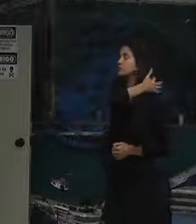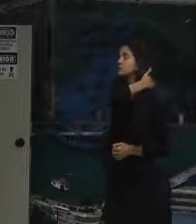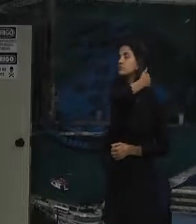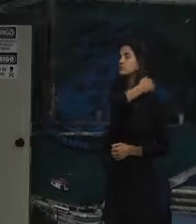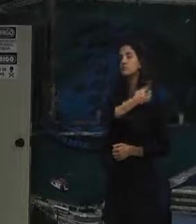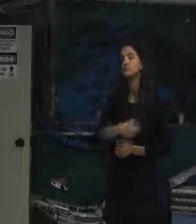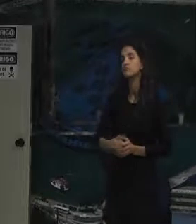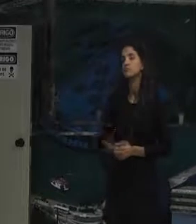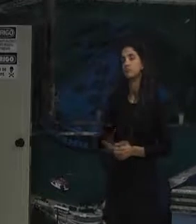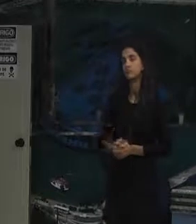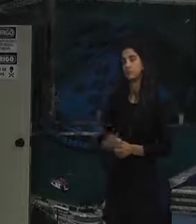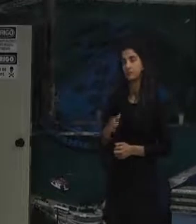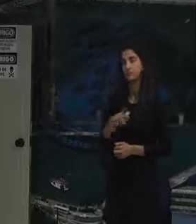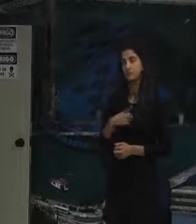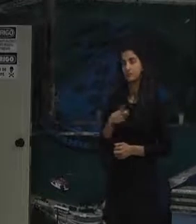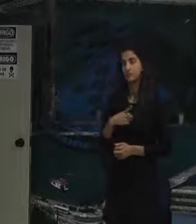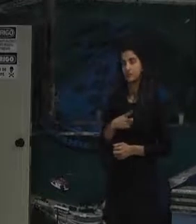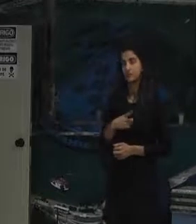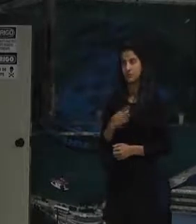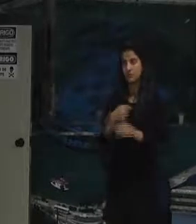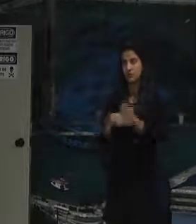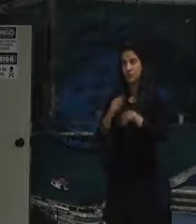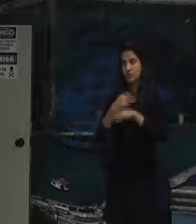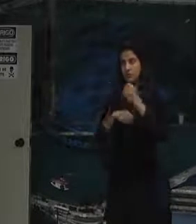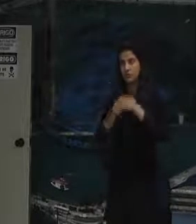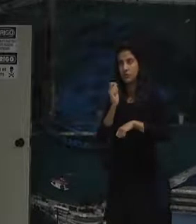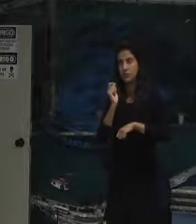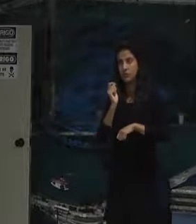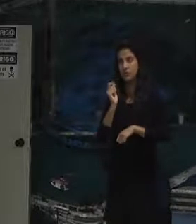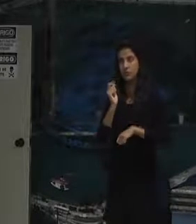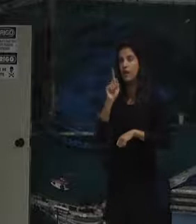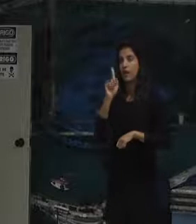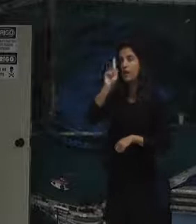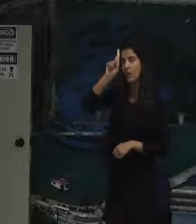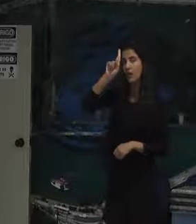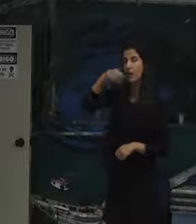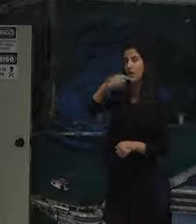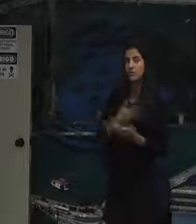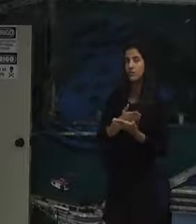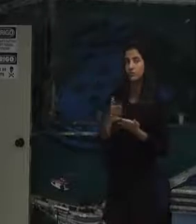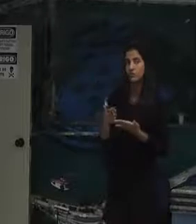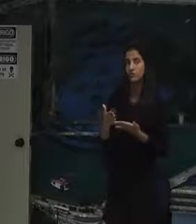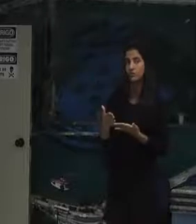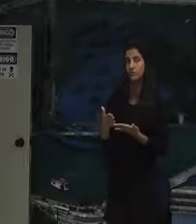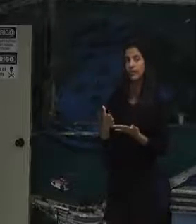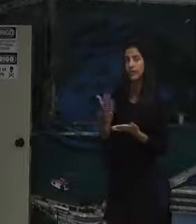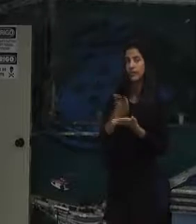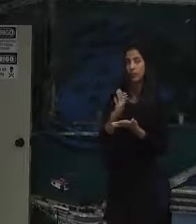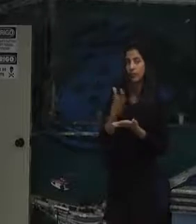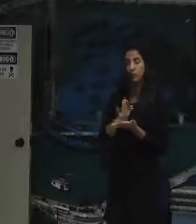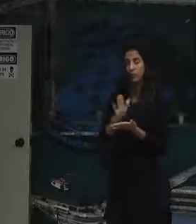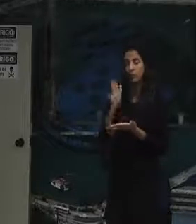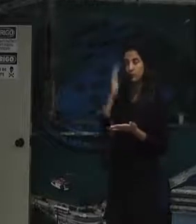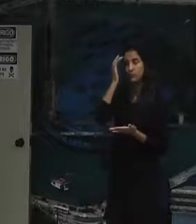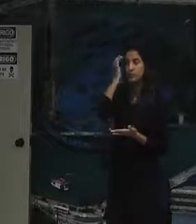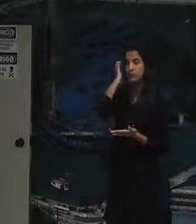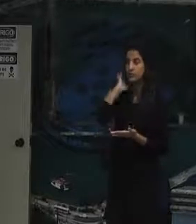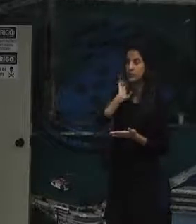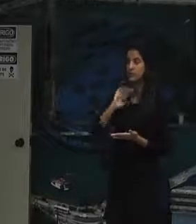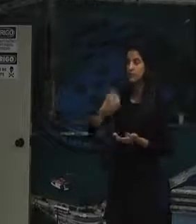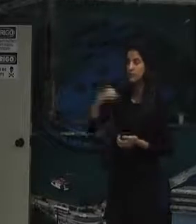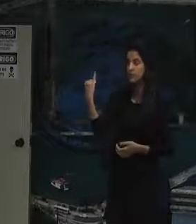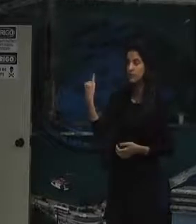além de ser uma economia que era e é ainda, continua sendo a monocultura, que é o cacau, nós precisamos dar uma importância